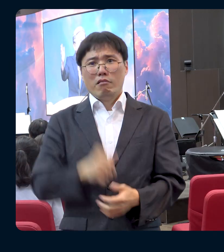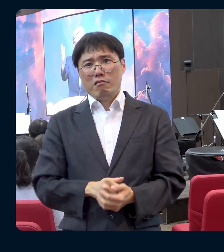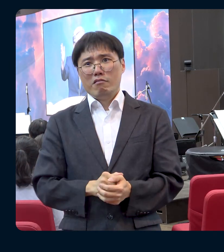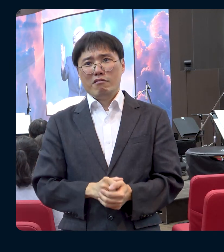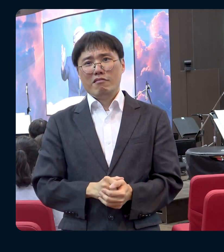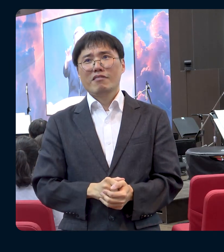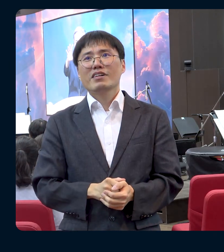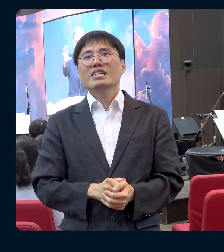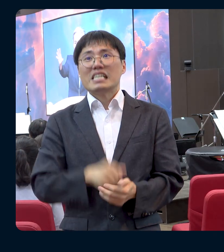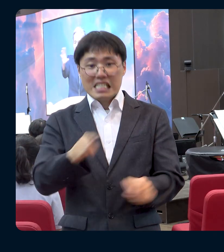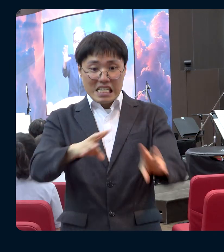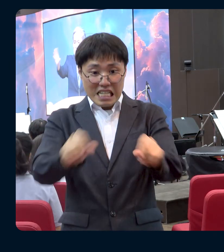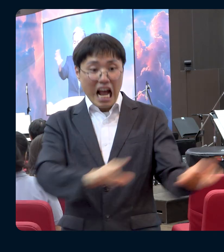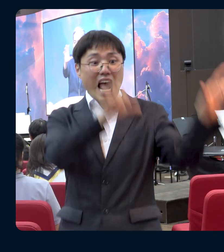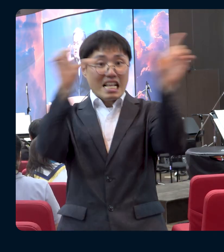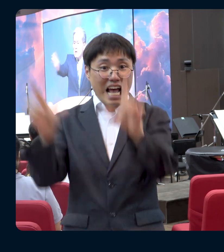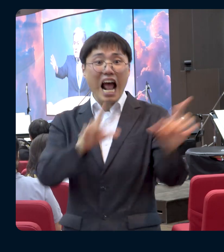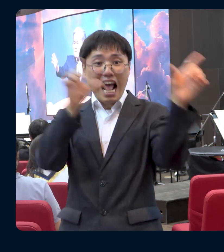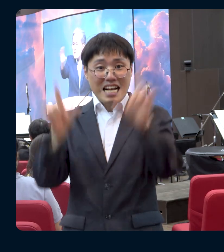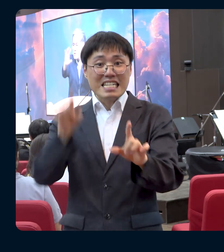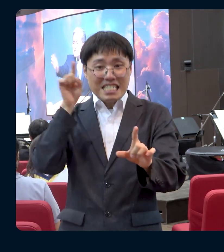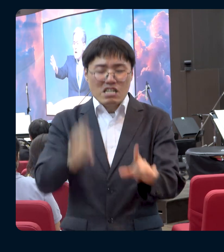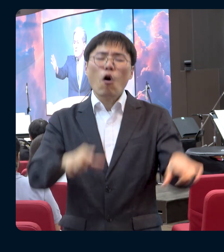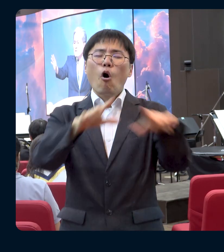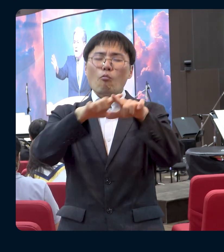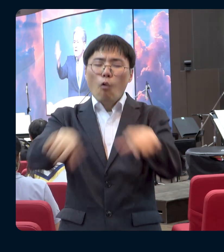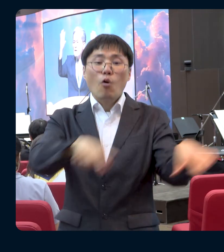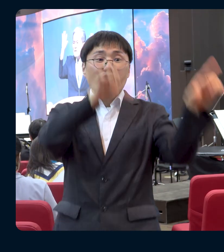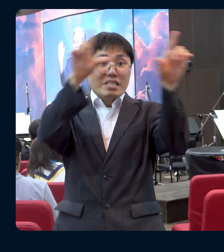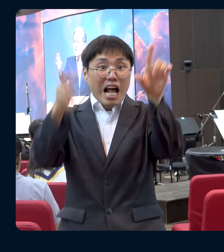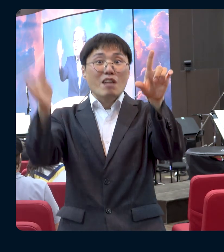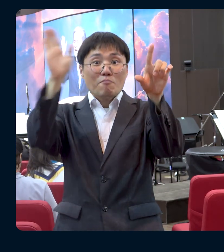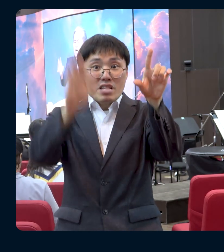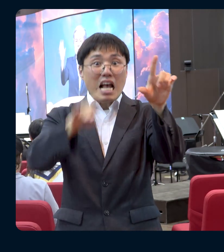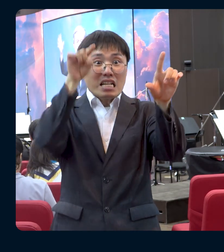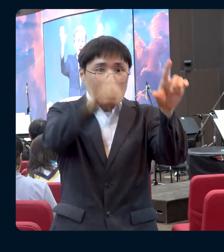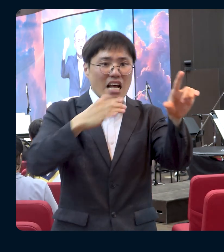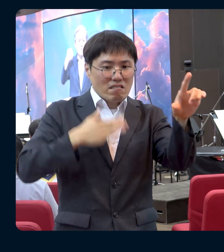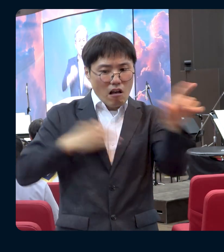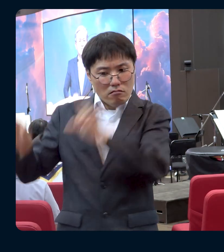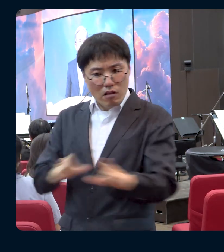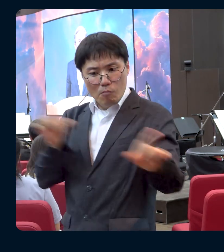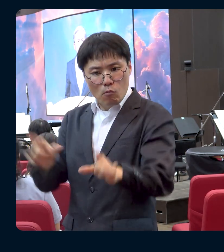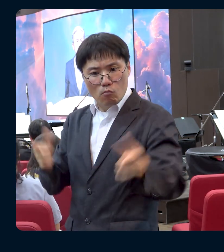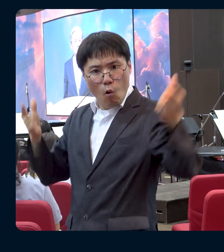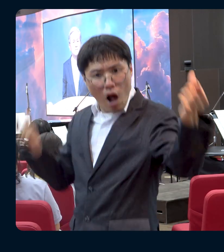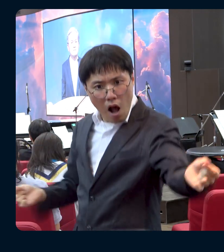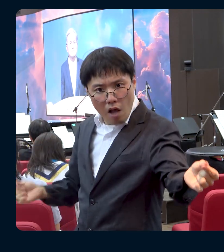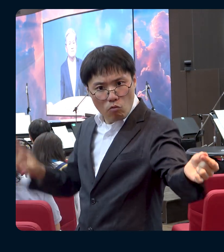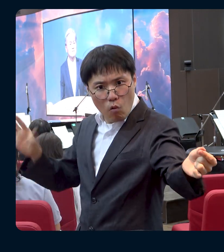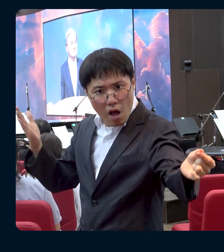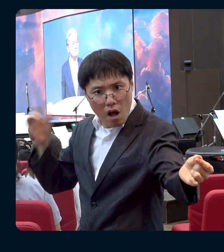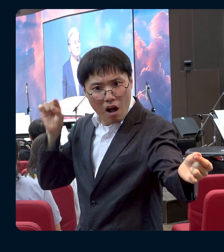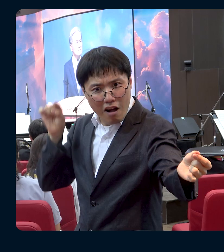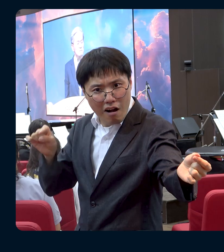특별한 거 아니에요. 그냥 이 땅을 살아가는 그런 일반적인 삶인데 그것이 내 삶의 경향이